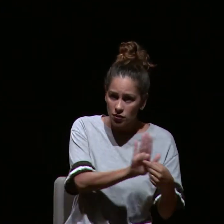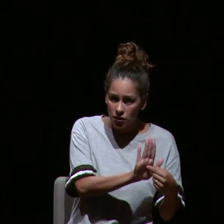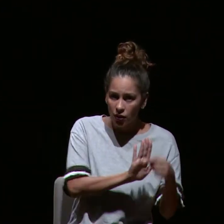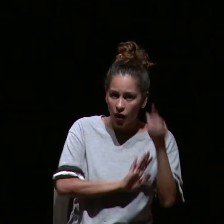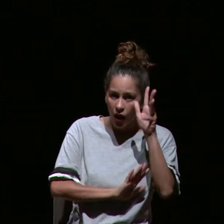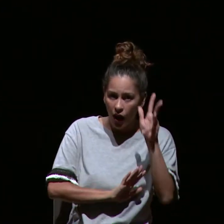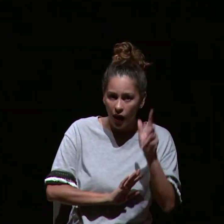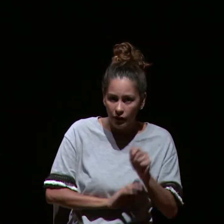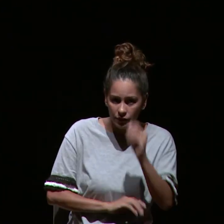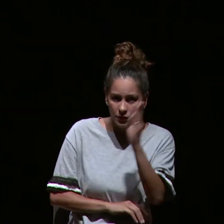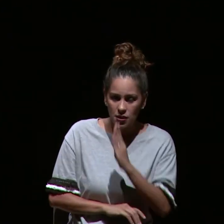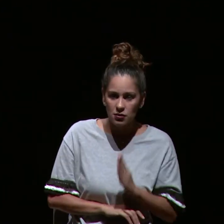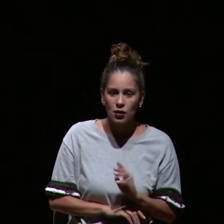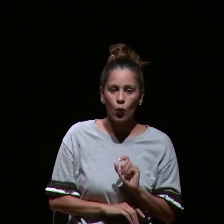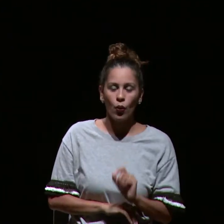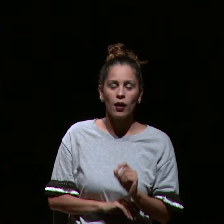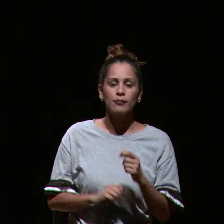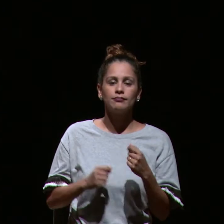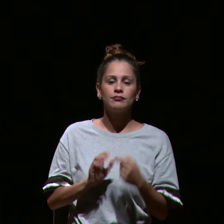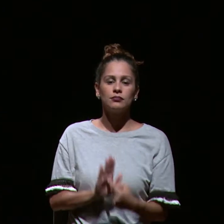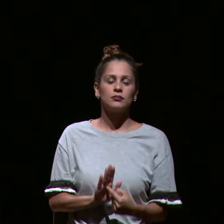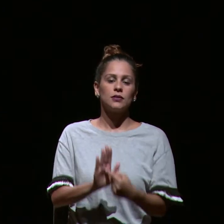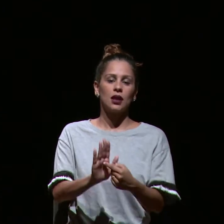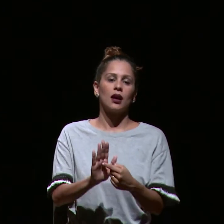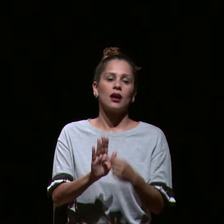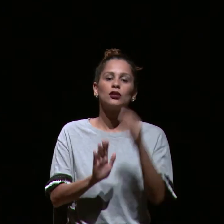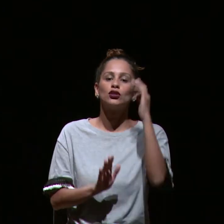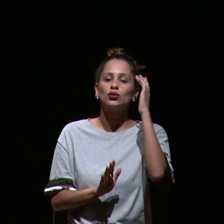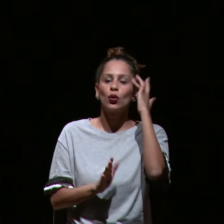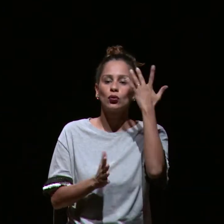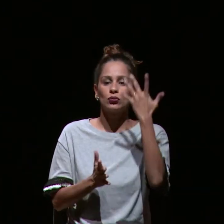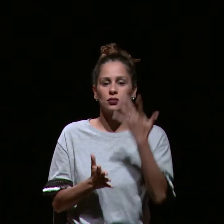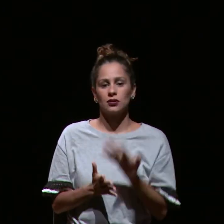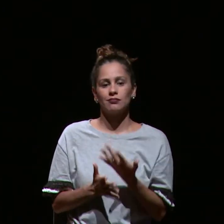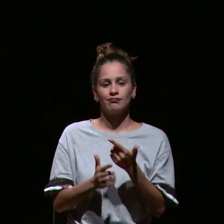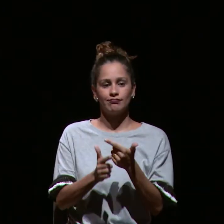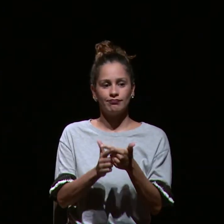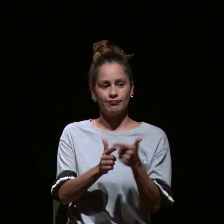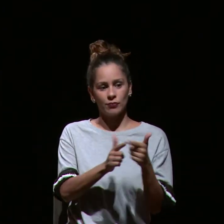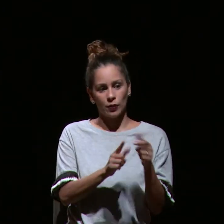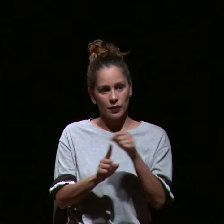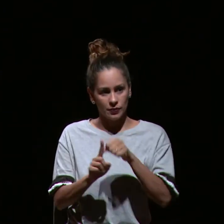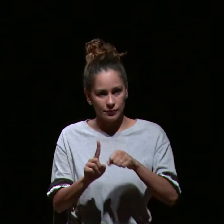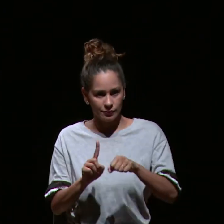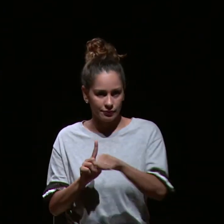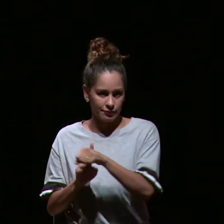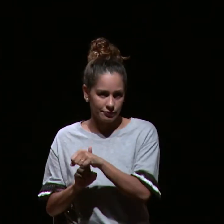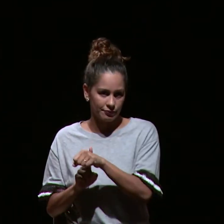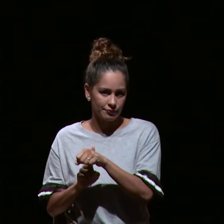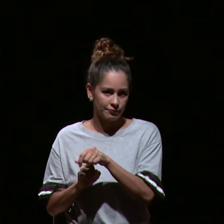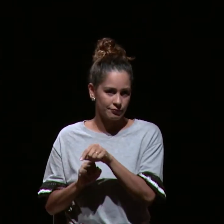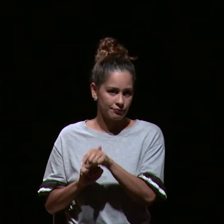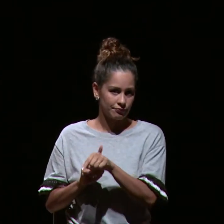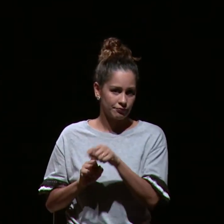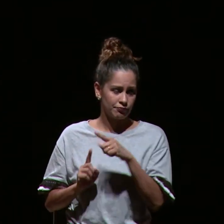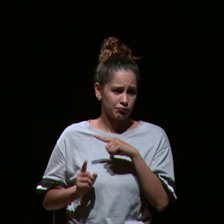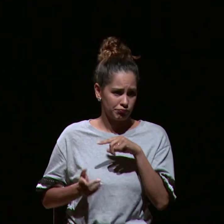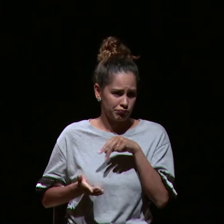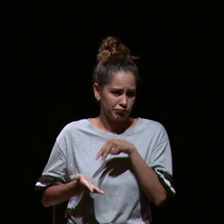a responsabilidade para a solução de nossos graves problemas sociais, tão fortemente em manutenção.